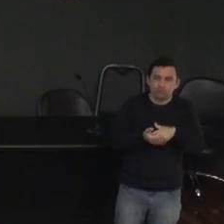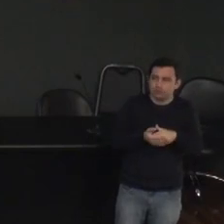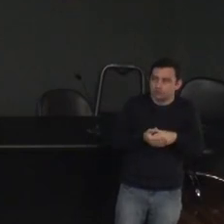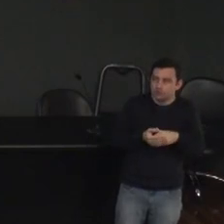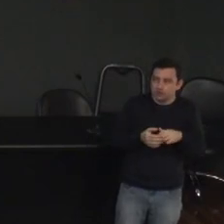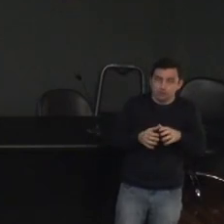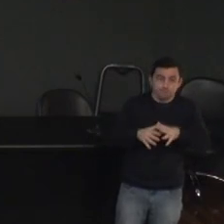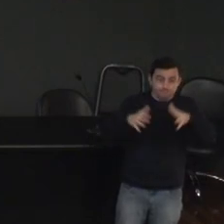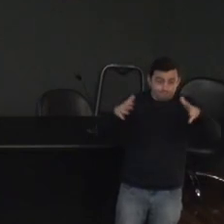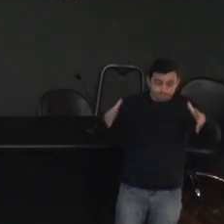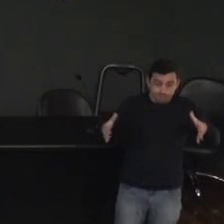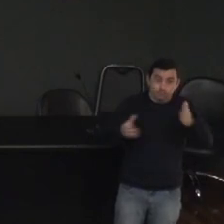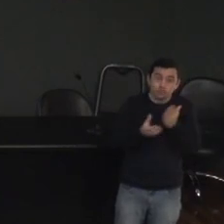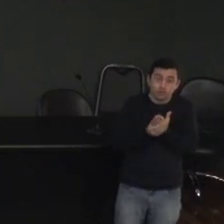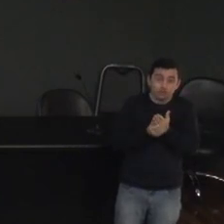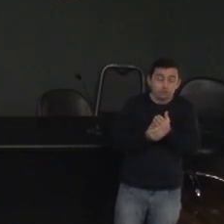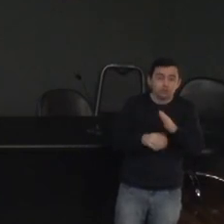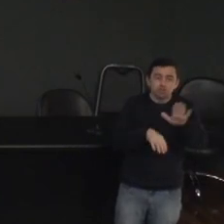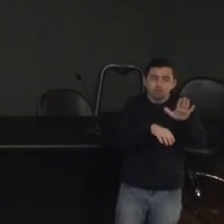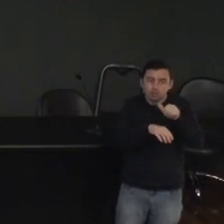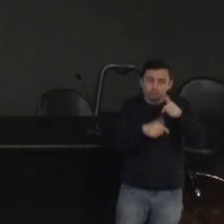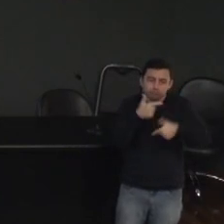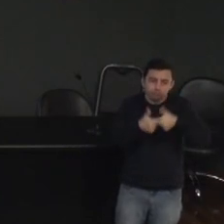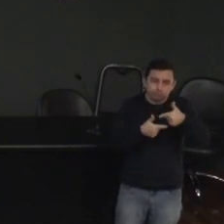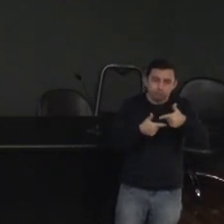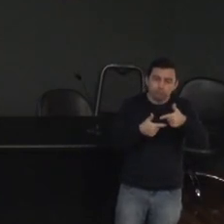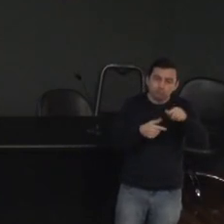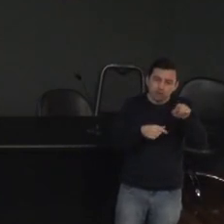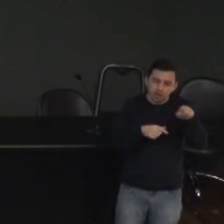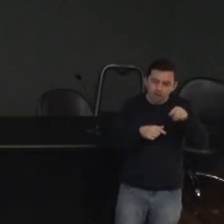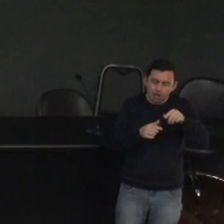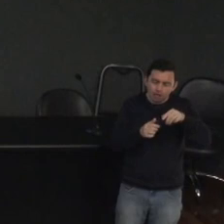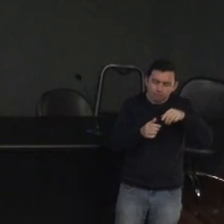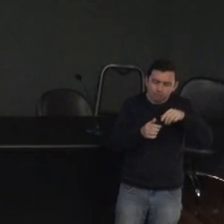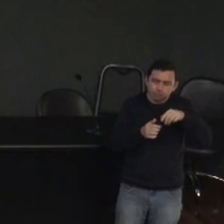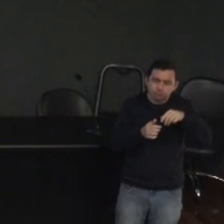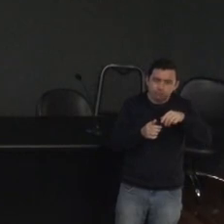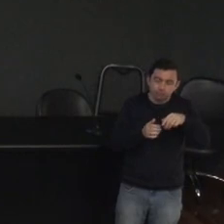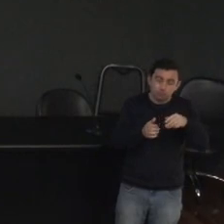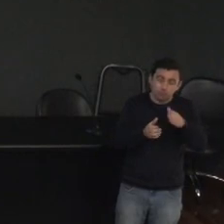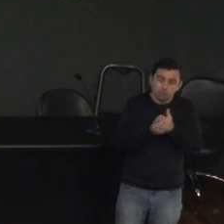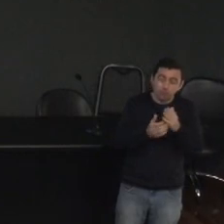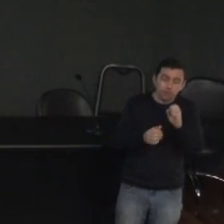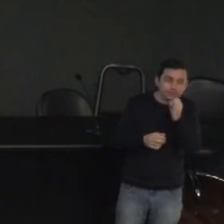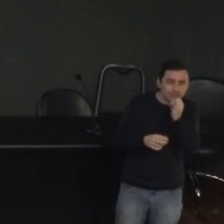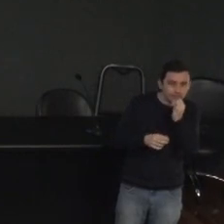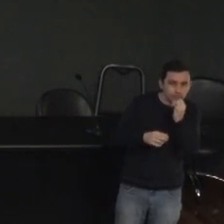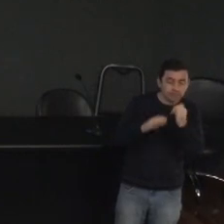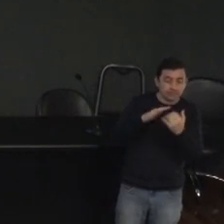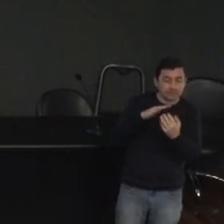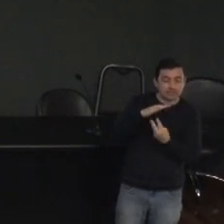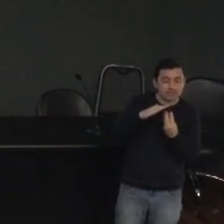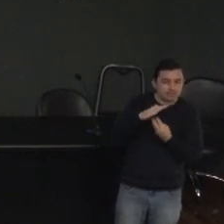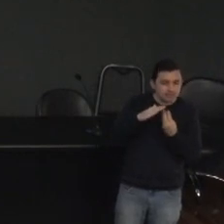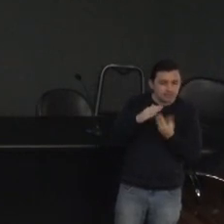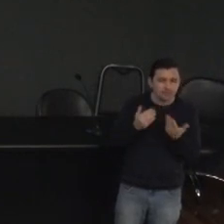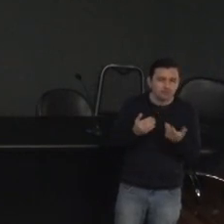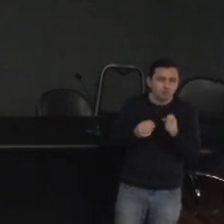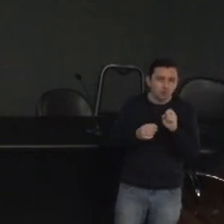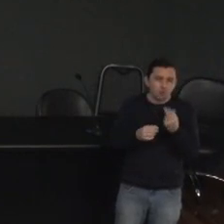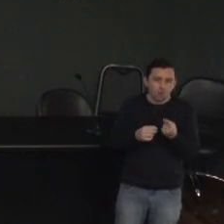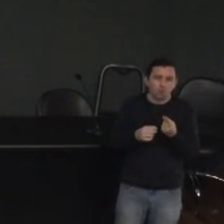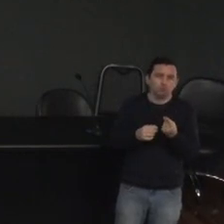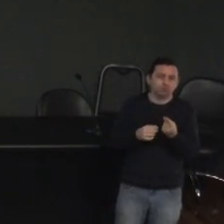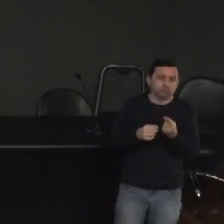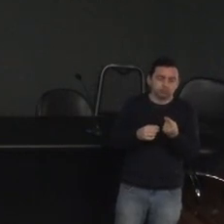o processo de contratação né administrativa de terceirização o processo de contratação